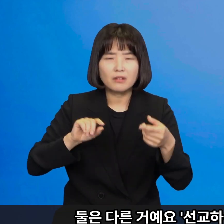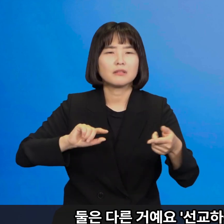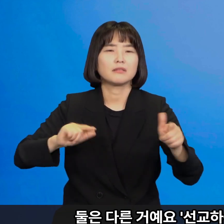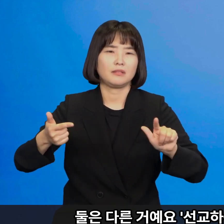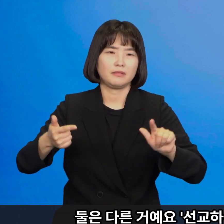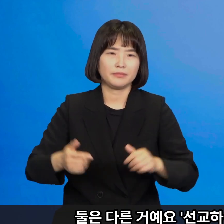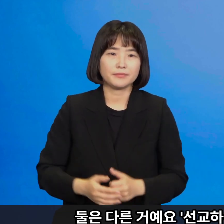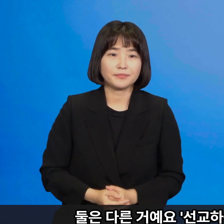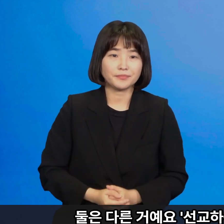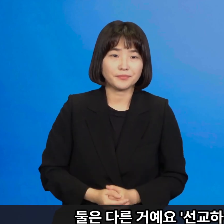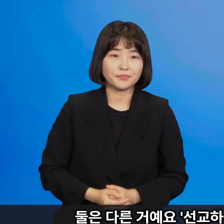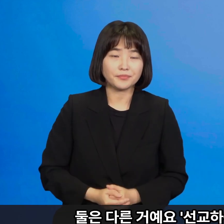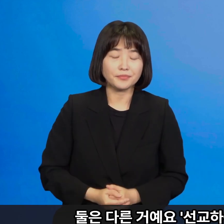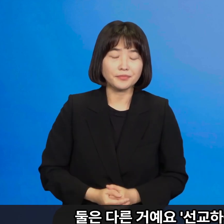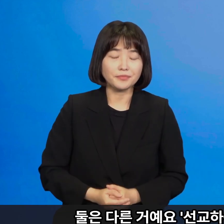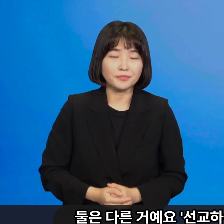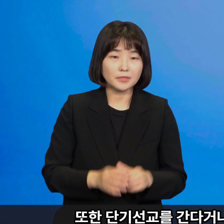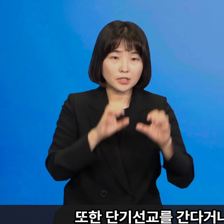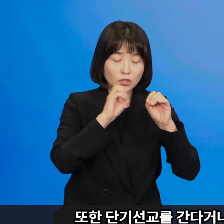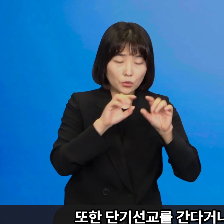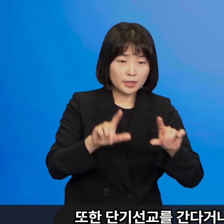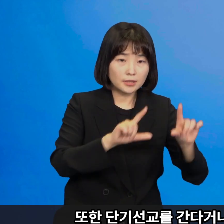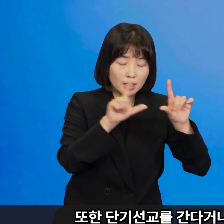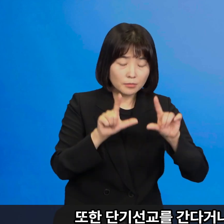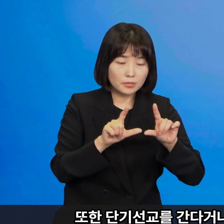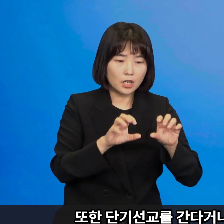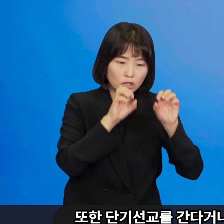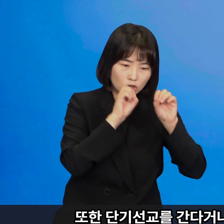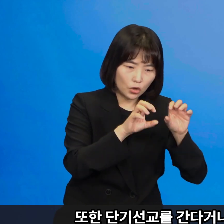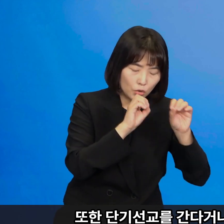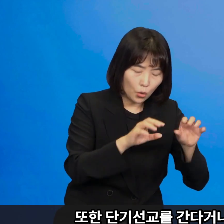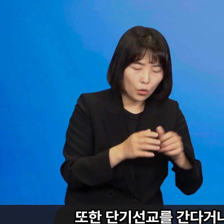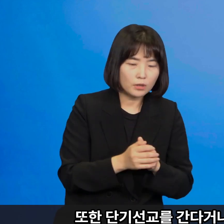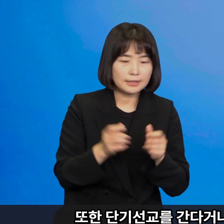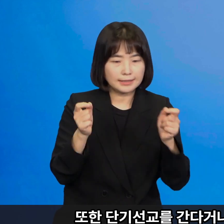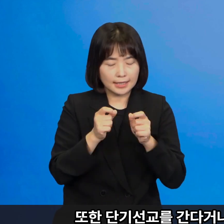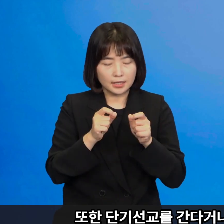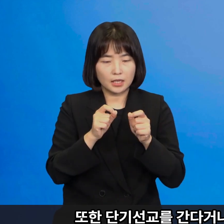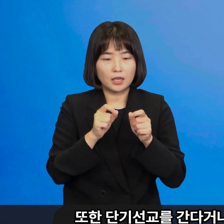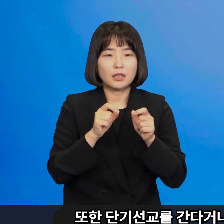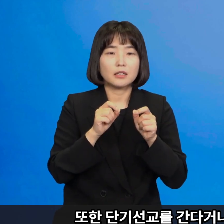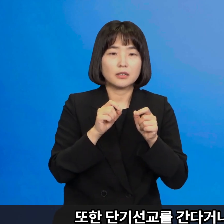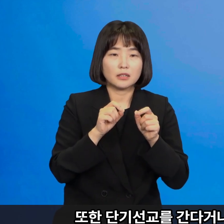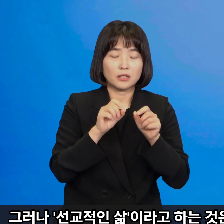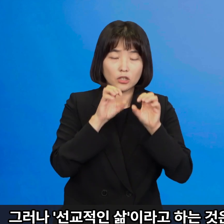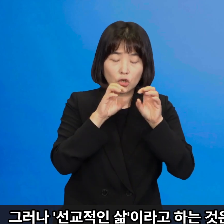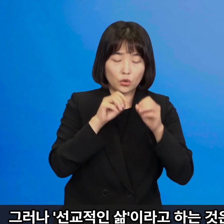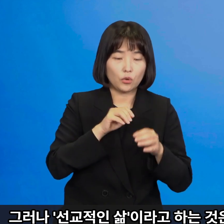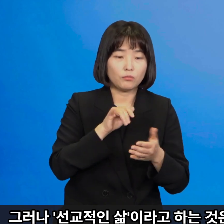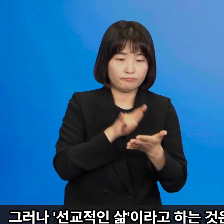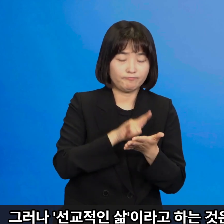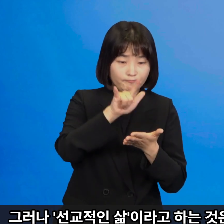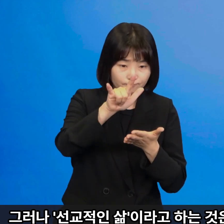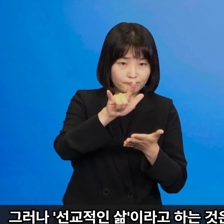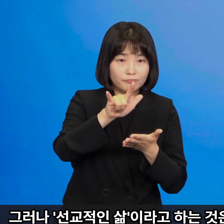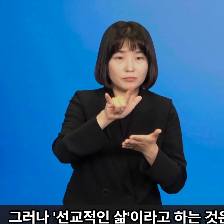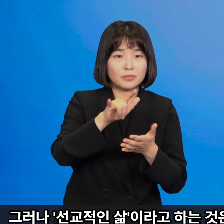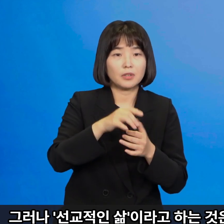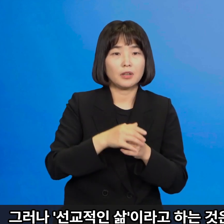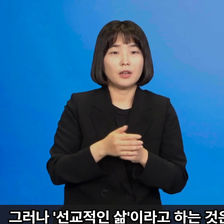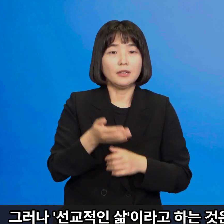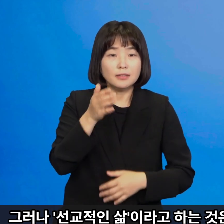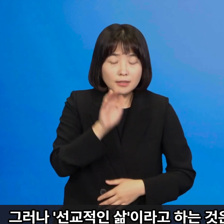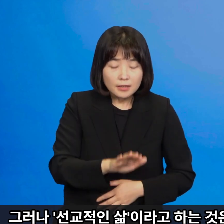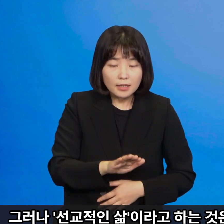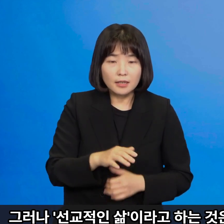선교하는 삶은 뭐 전도를 한다거나 또한 단기 선교를 간다거나 이 선교하는 삶입니다. 그러나 선교적인